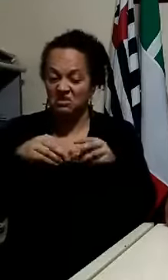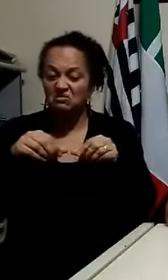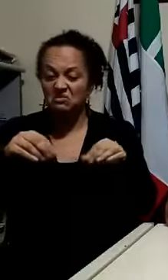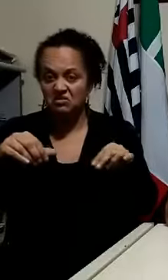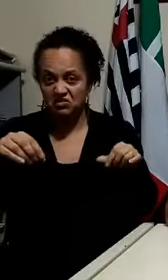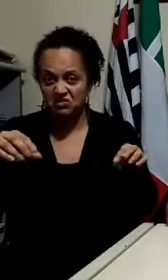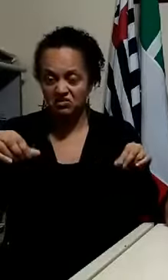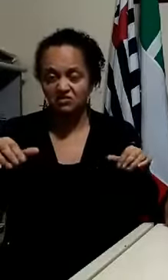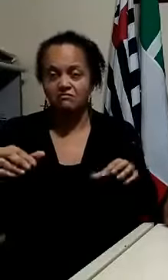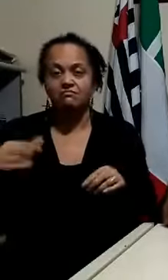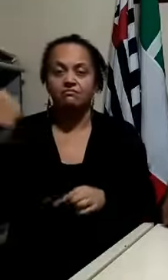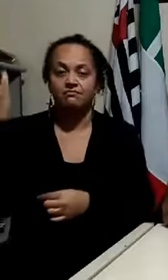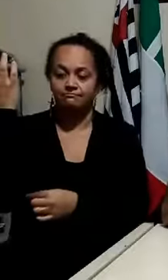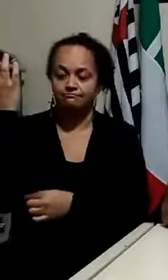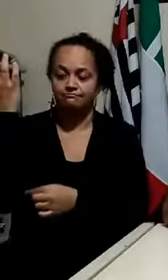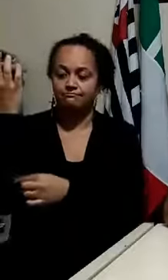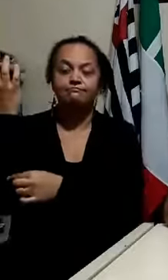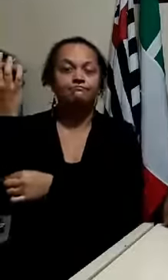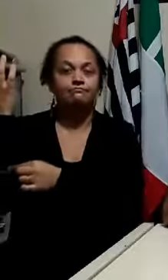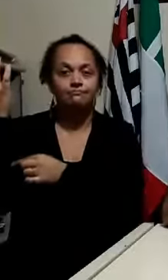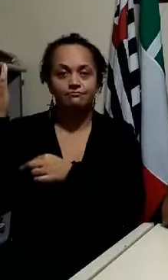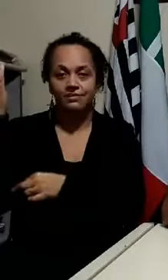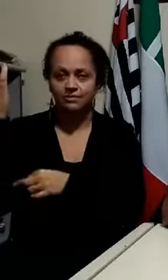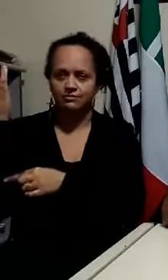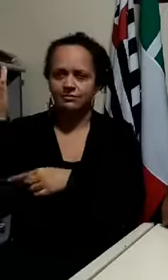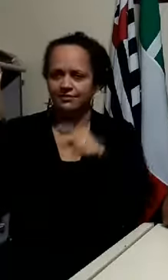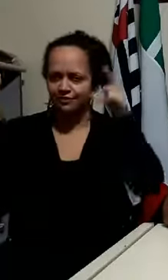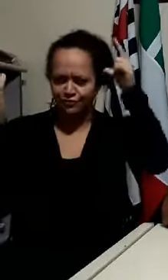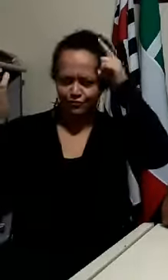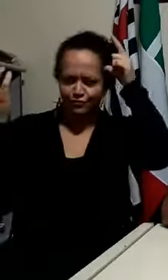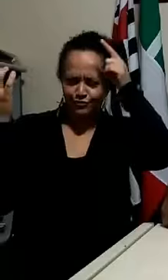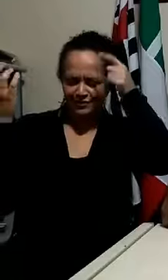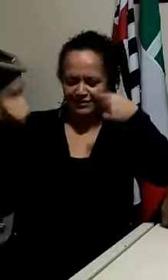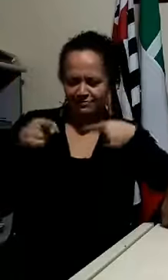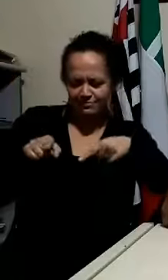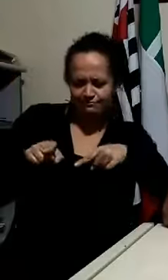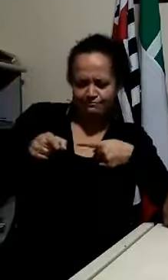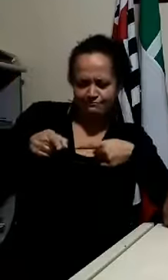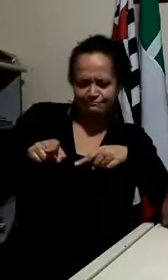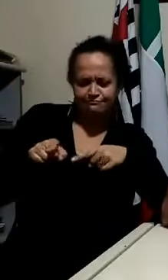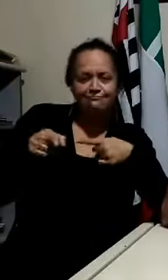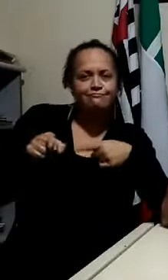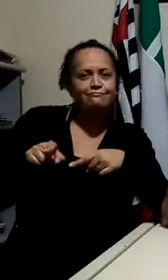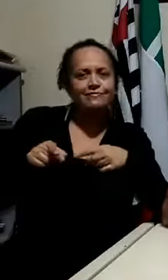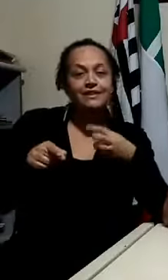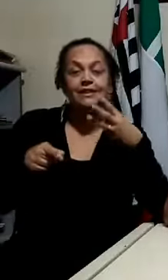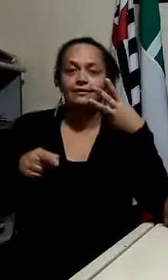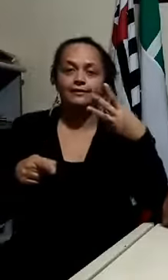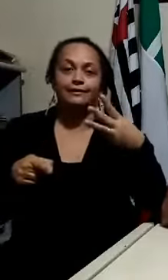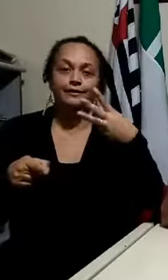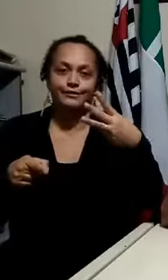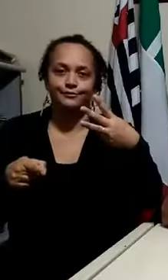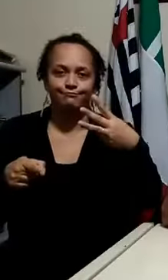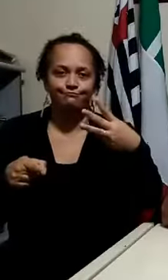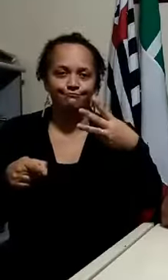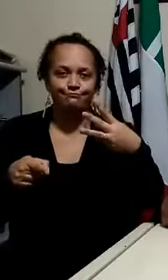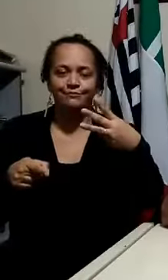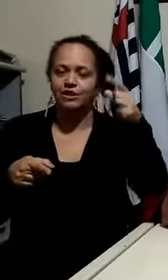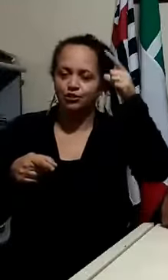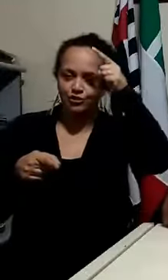solo, Satanás usa 3 estratégias, 3 armas